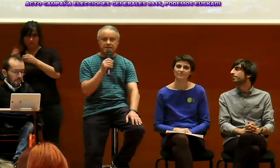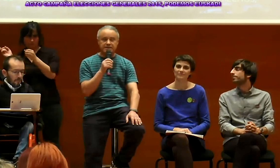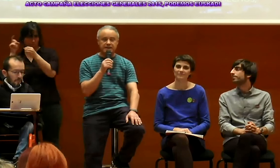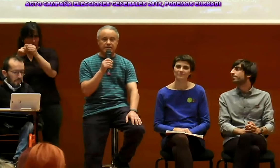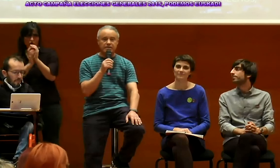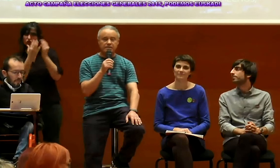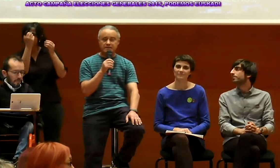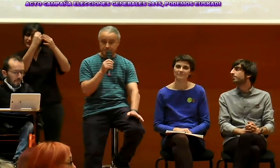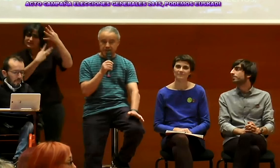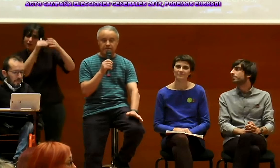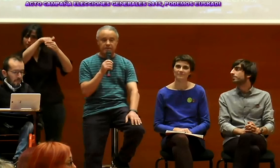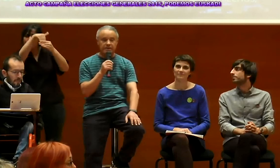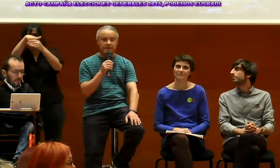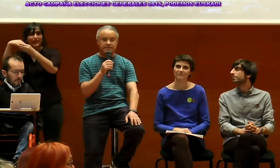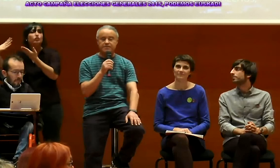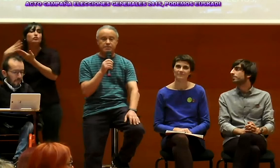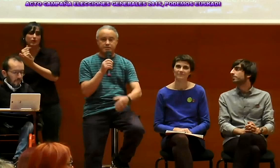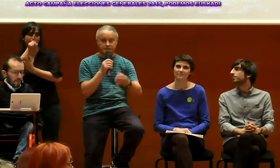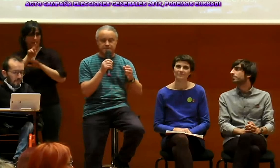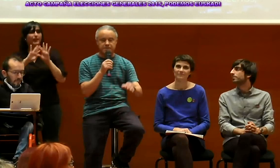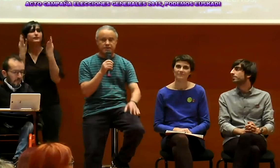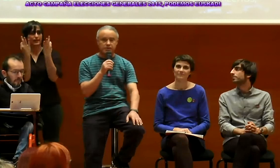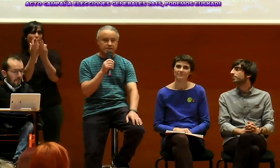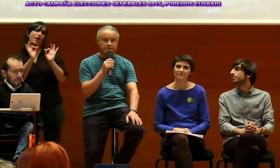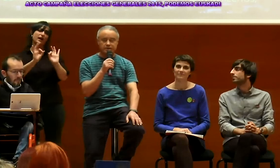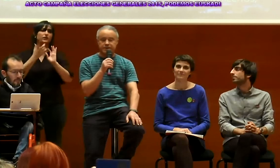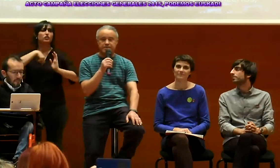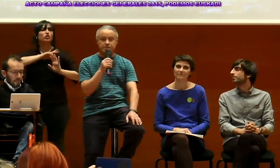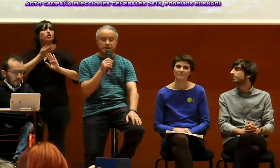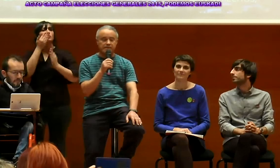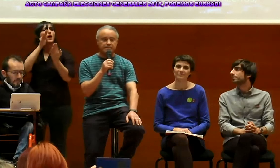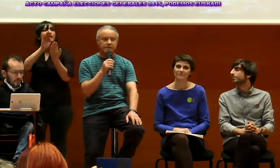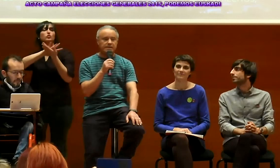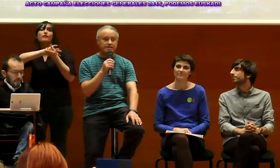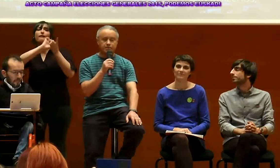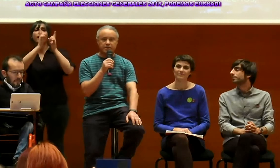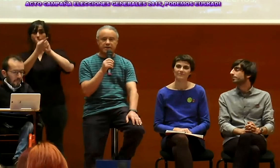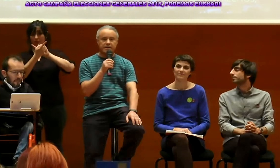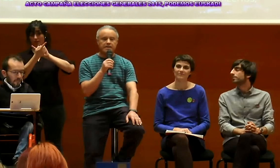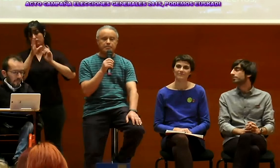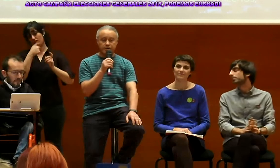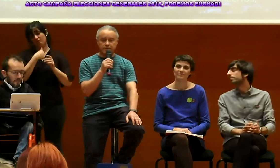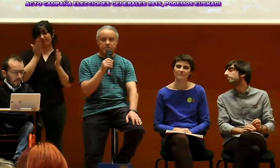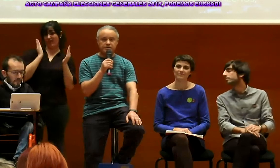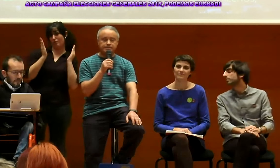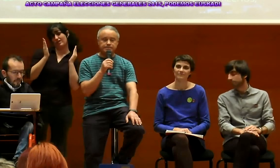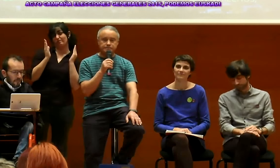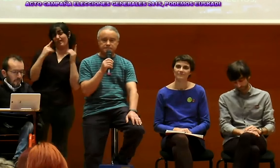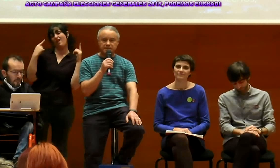también la del Senado, cambiando de actitud con respecto a lo que he hecho en otra época, es porque